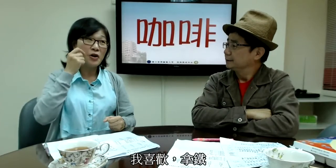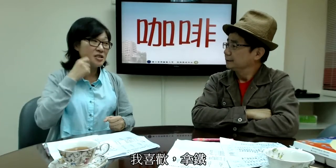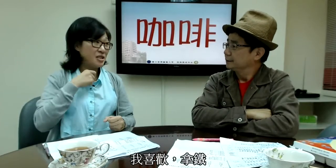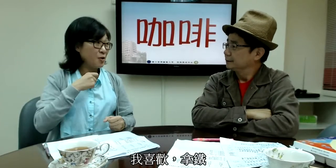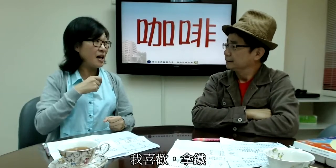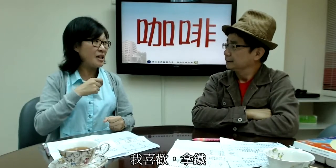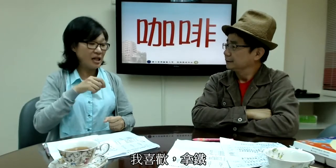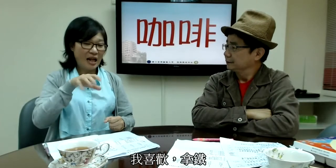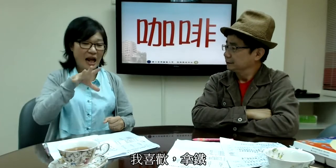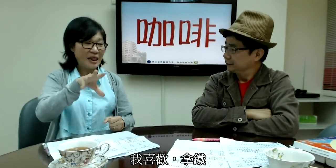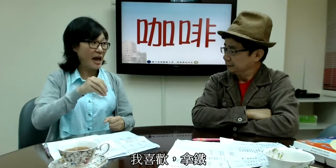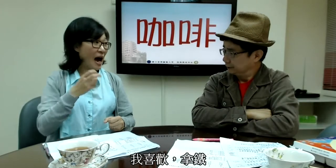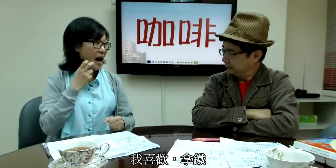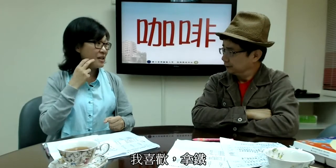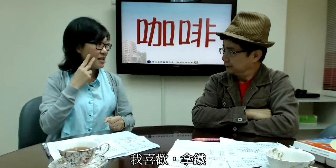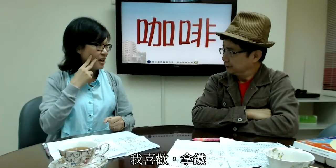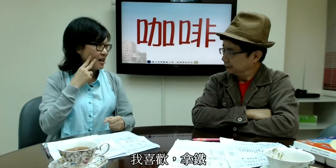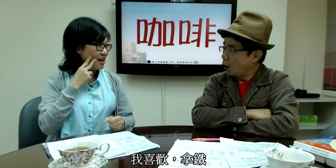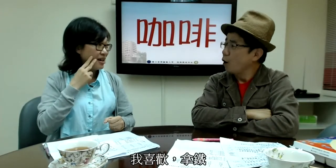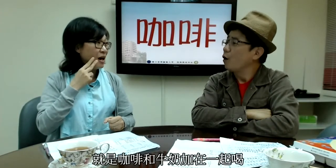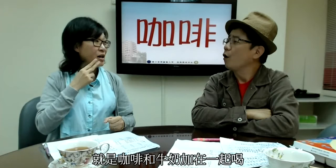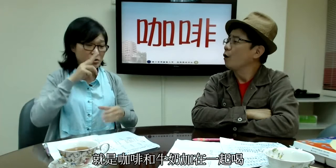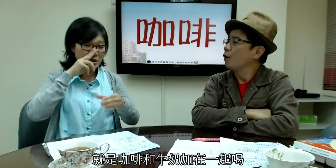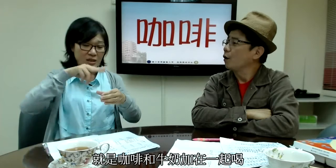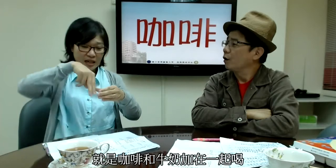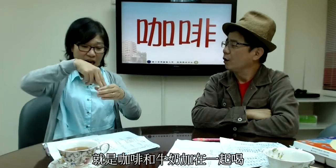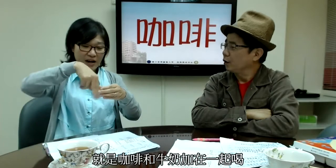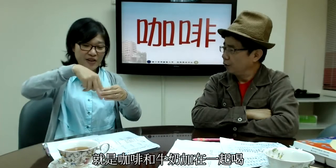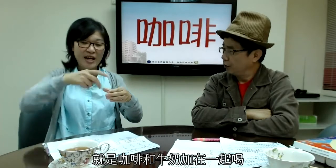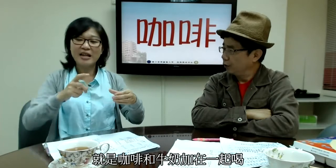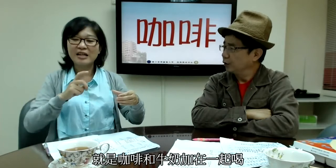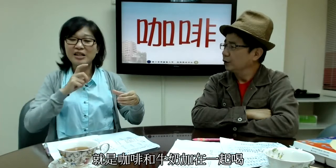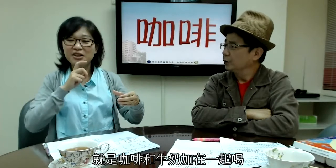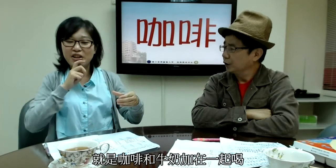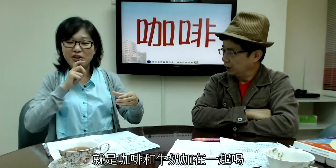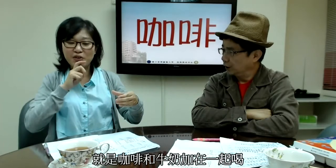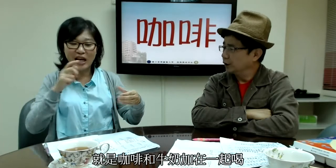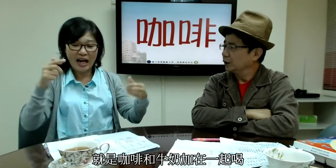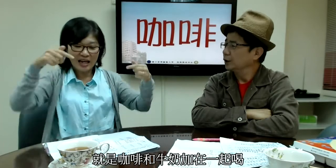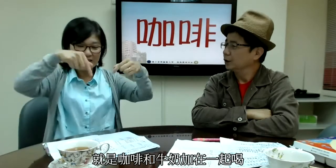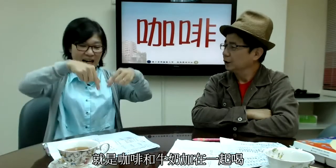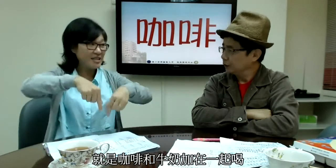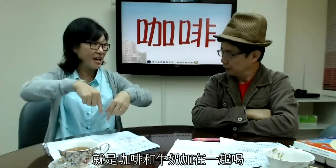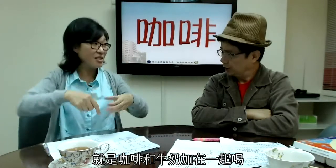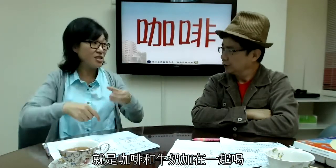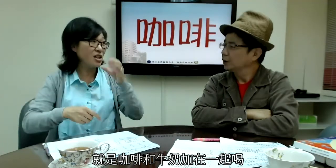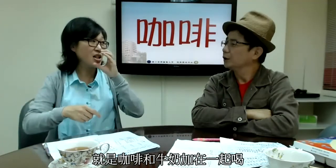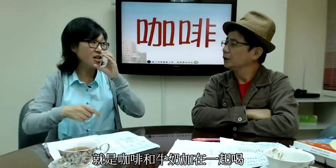喜欢拿铁，就是咖啡跟牛奶加在一起喝，